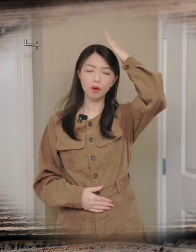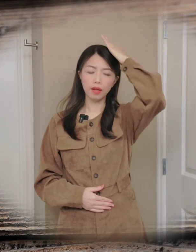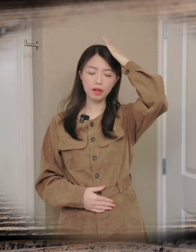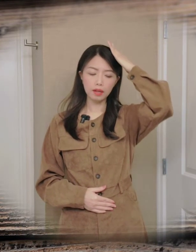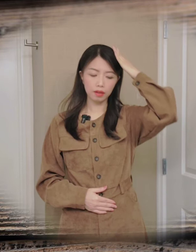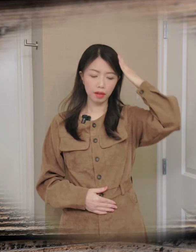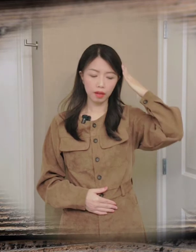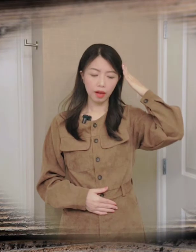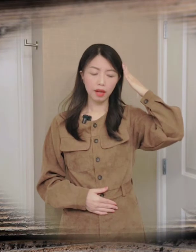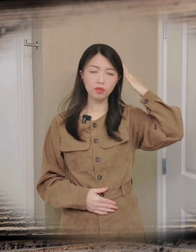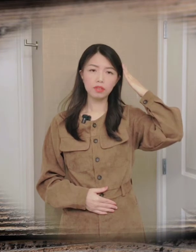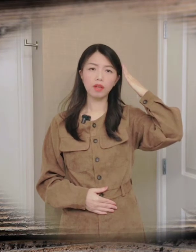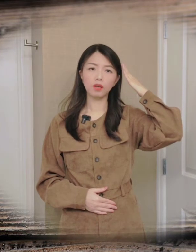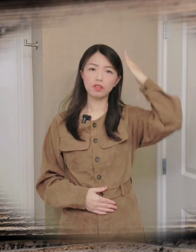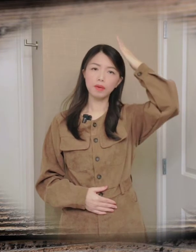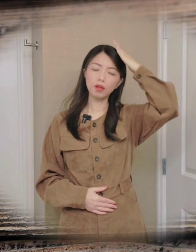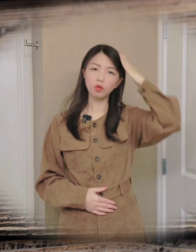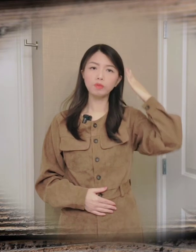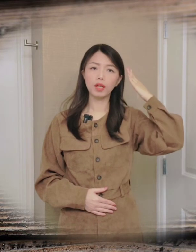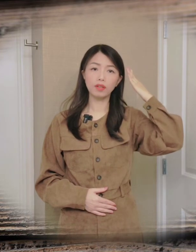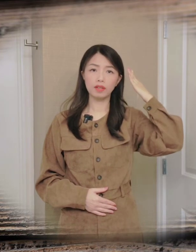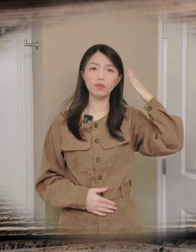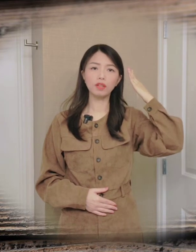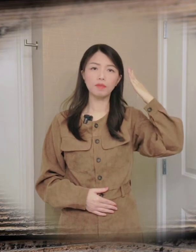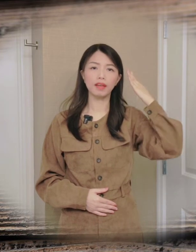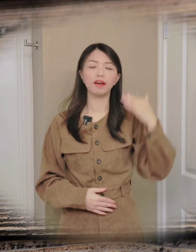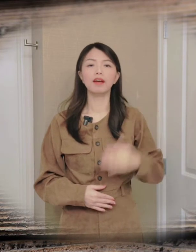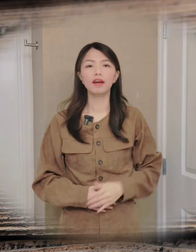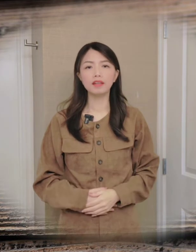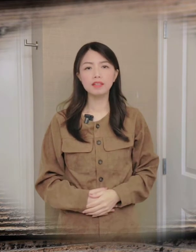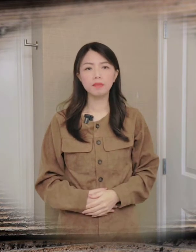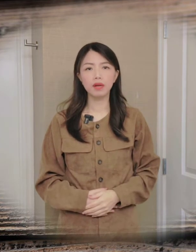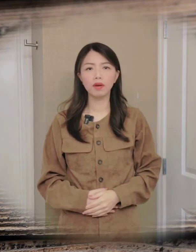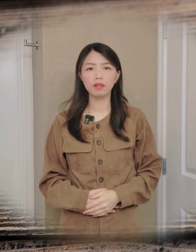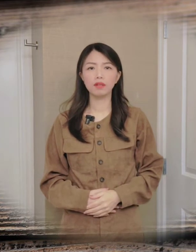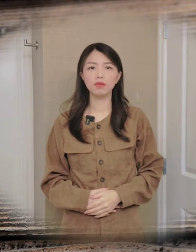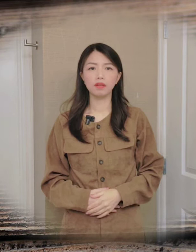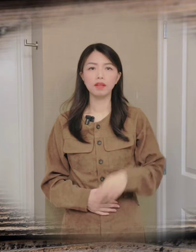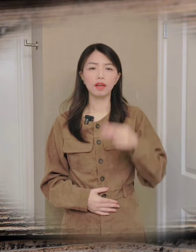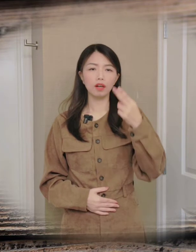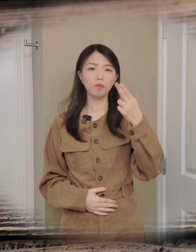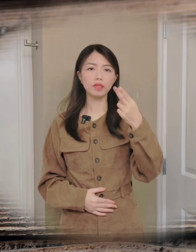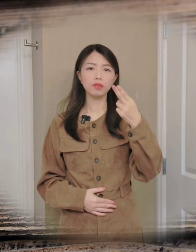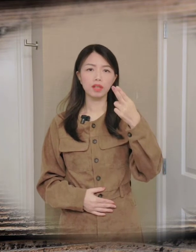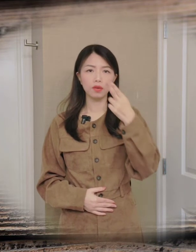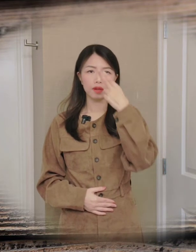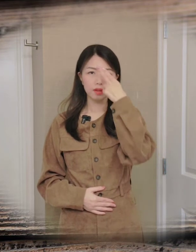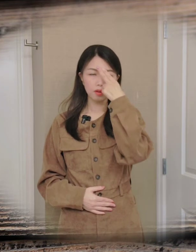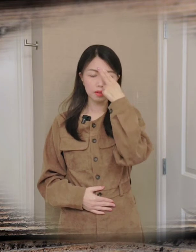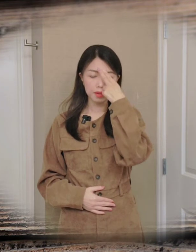손바닥으로 머리를 이렇게 아래로 스쳐 내려가 주시면 어둡다라고 하는 뜻의 수어가 됩니다. 근심이라고 하는 뜻의 수어는